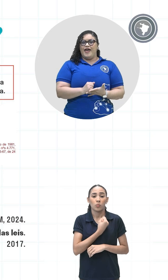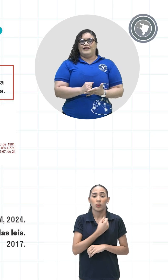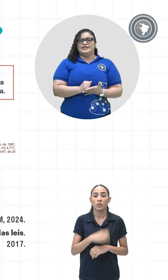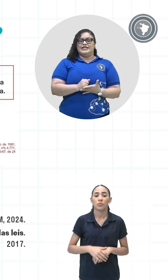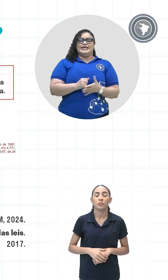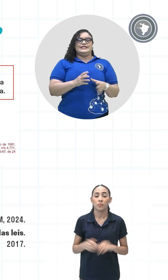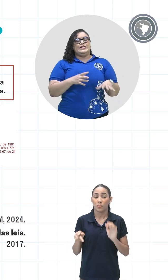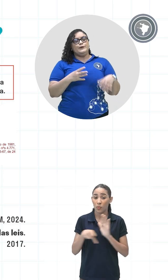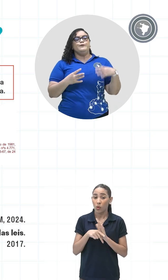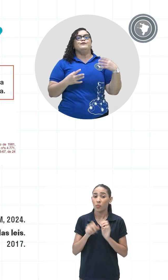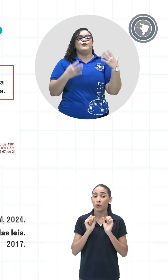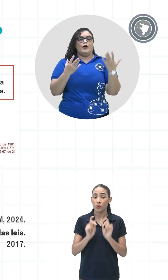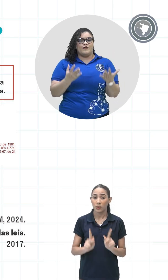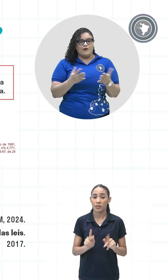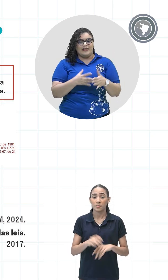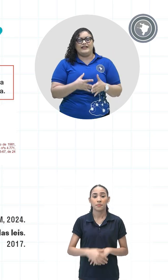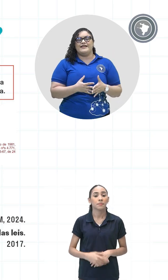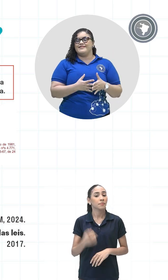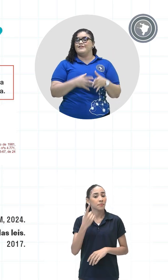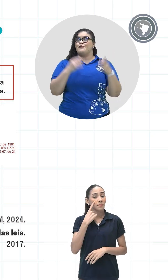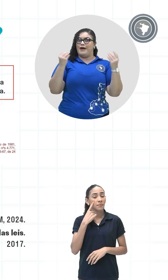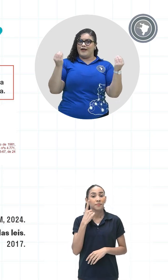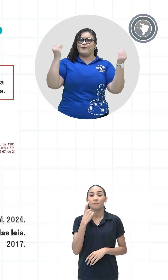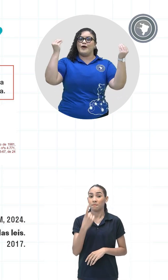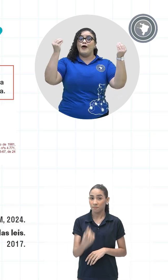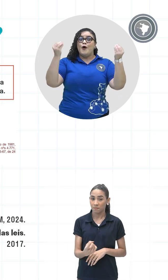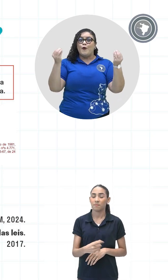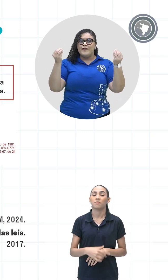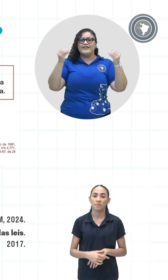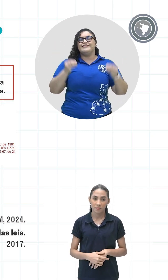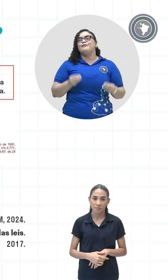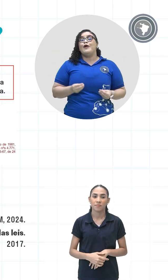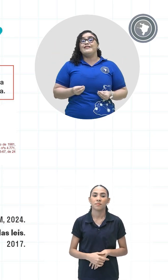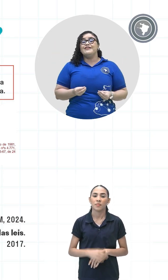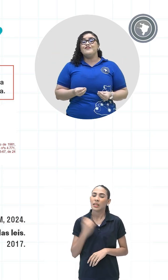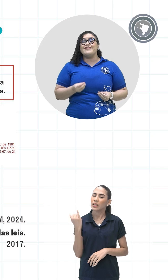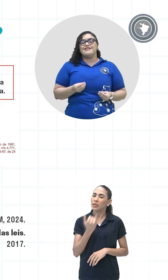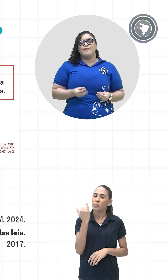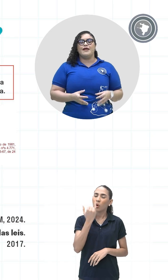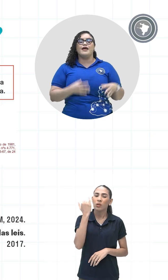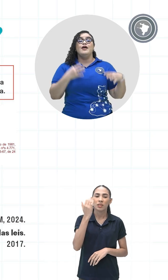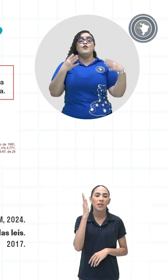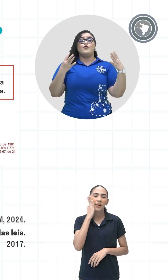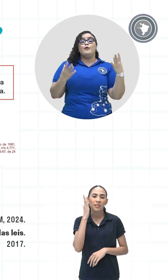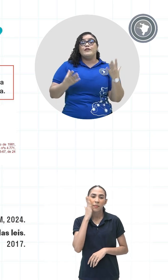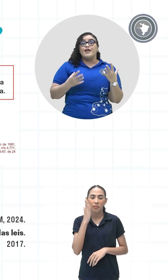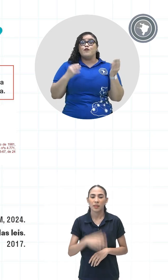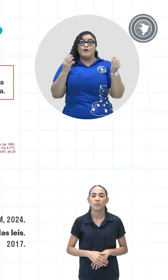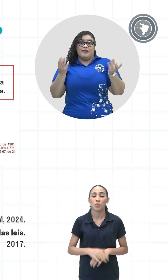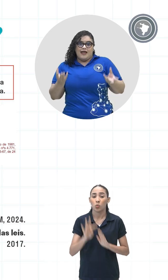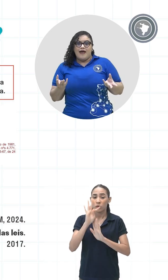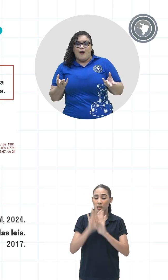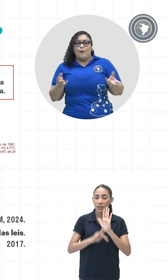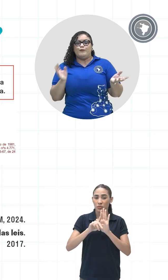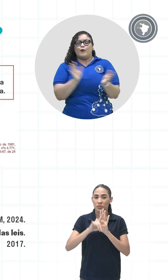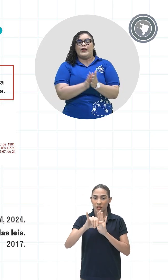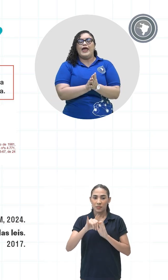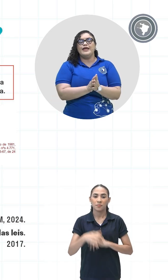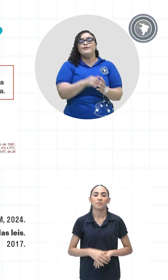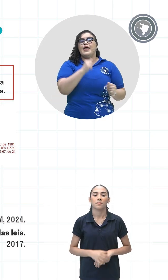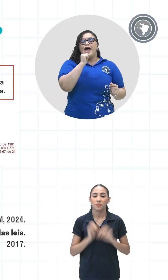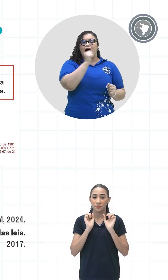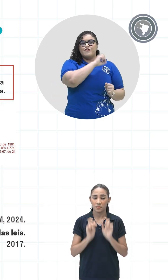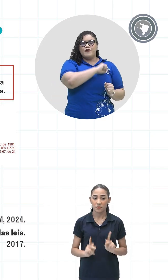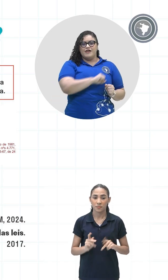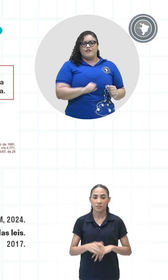compete a ela, né? Então, olha só que interessante, mais uma coisa importante a saber sobre o texto legal,